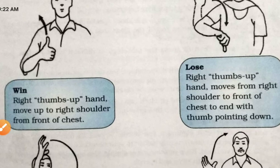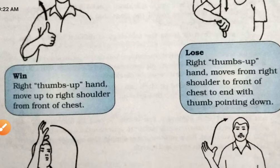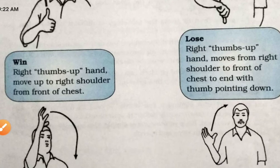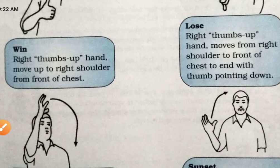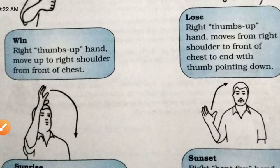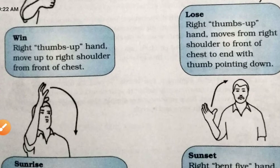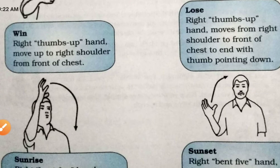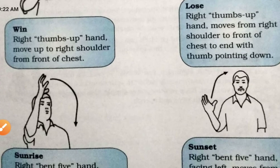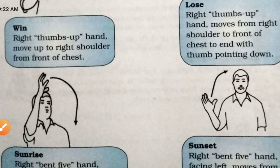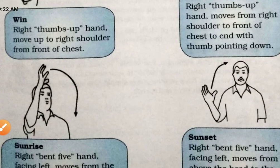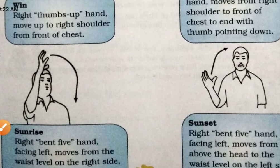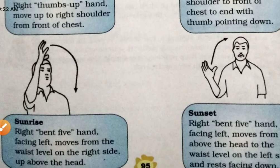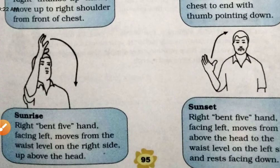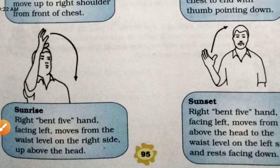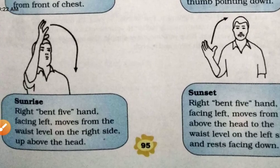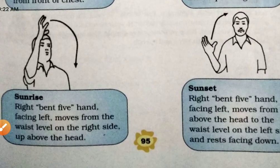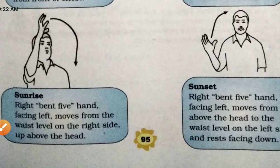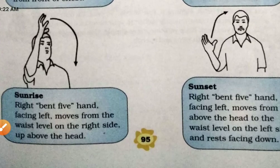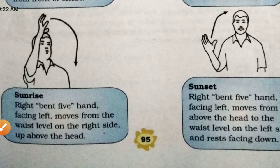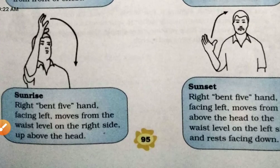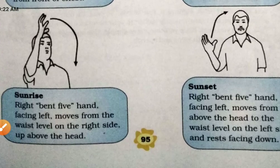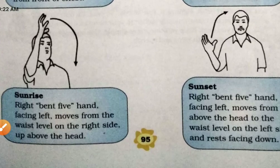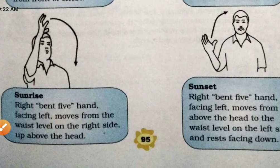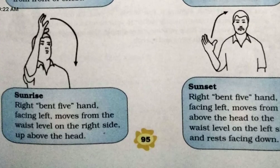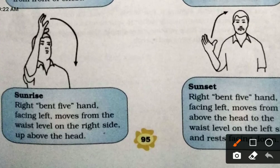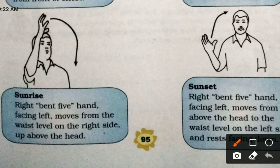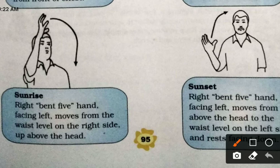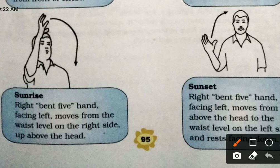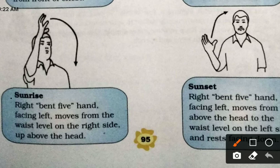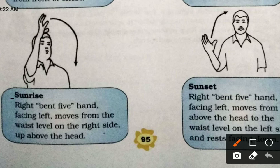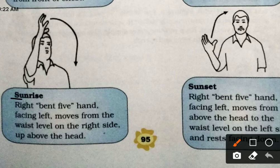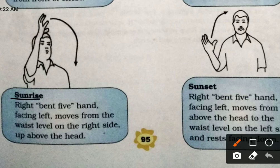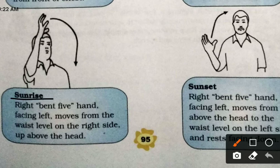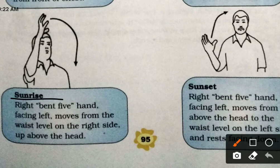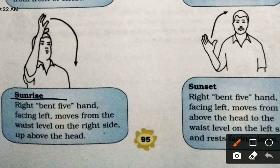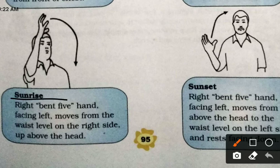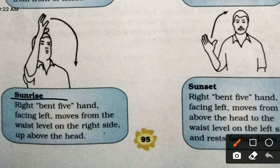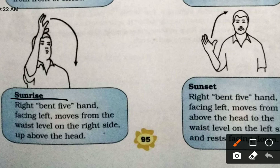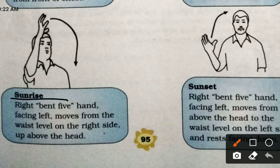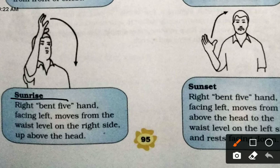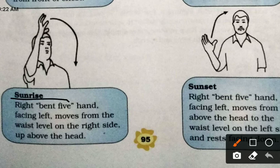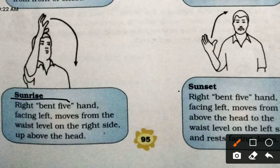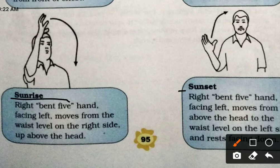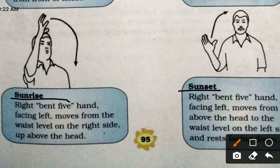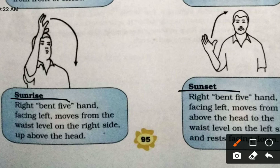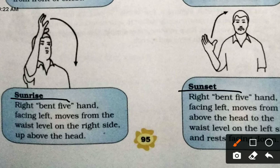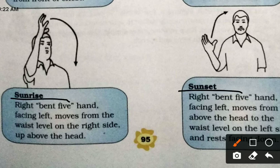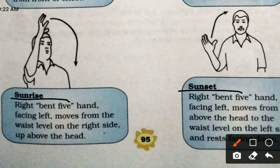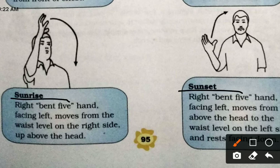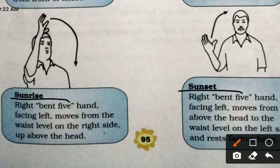एंड 0 थे सनराइज ओं थे सनराइज एंड सनसेट